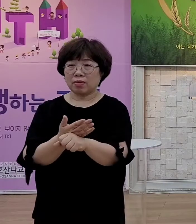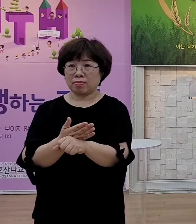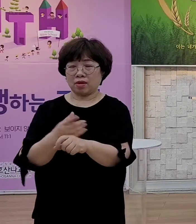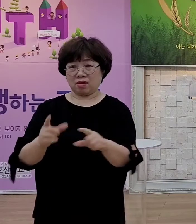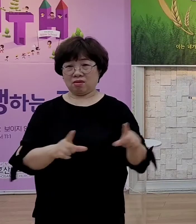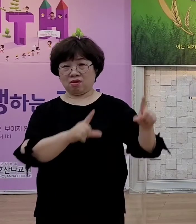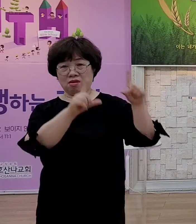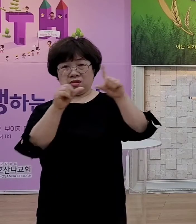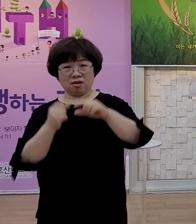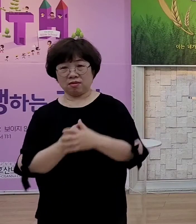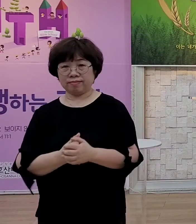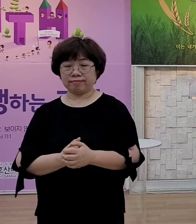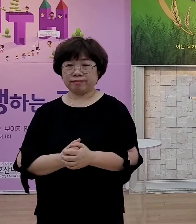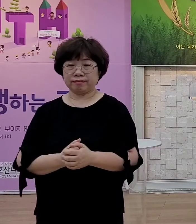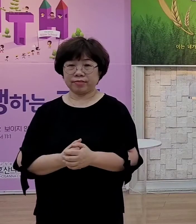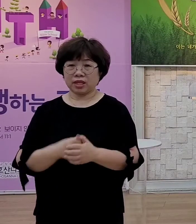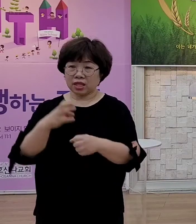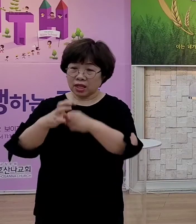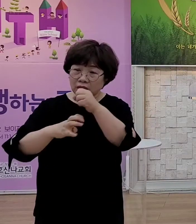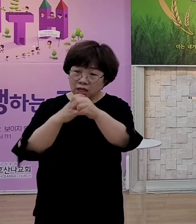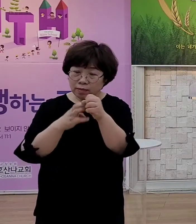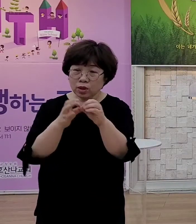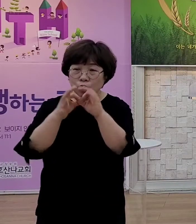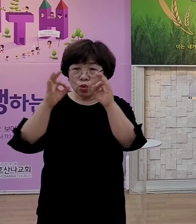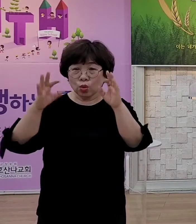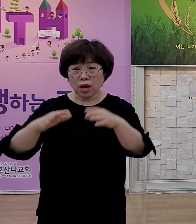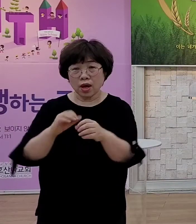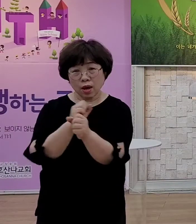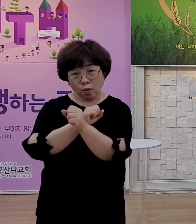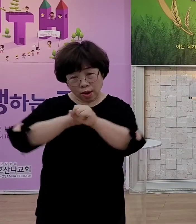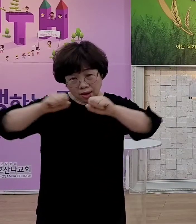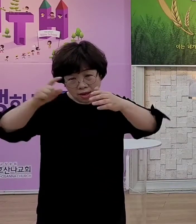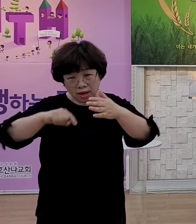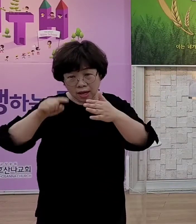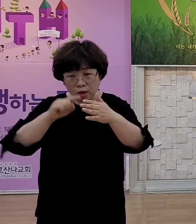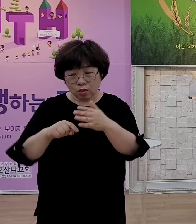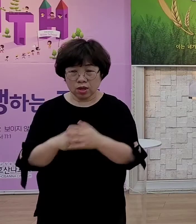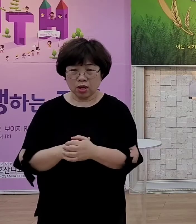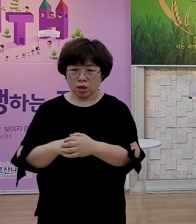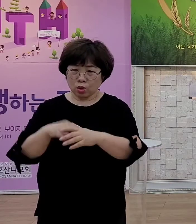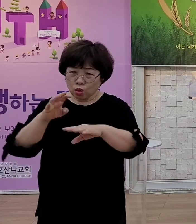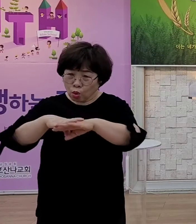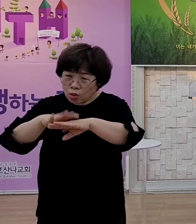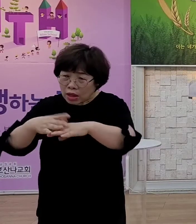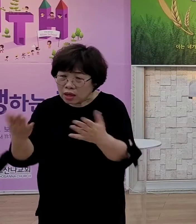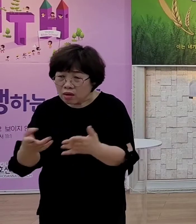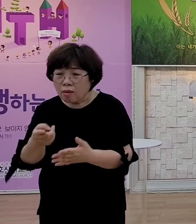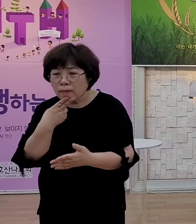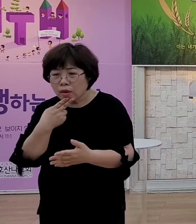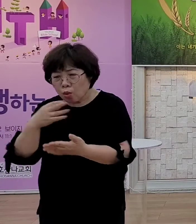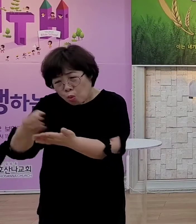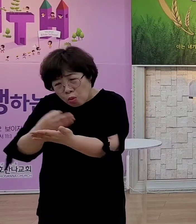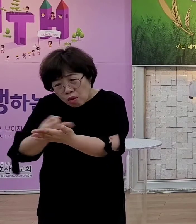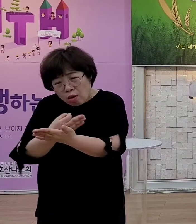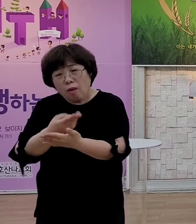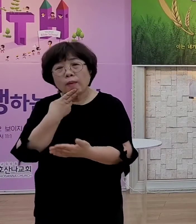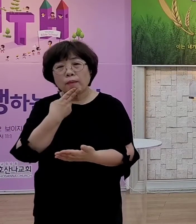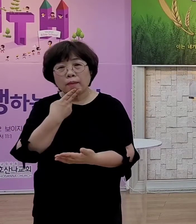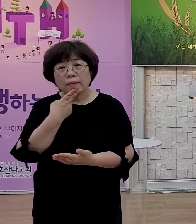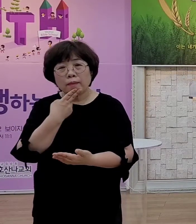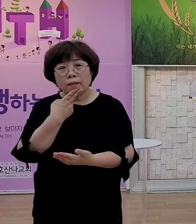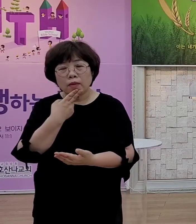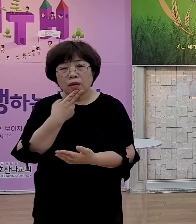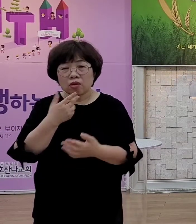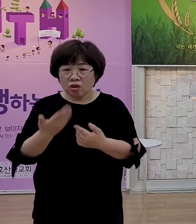살았어요. 그러면 40년 동안 광야에서 자기들이 농사를 지었어요. 돈을 벌었어요.